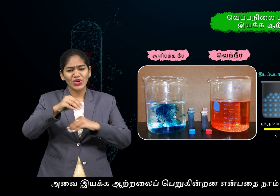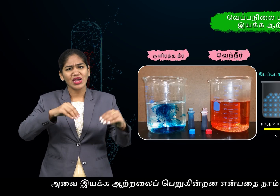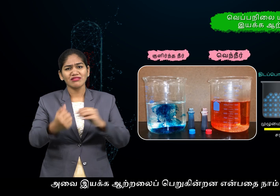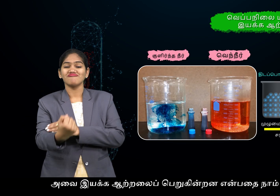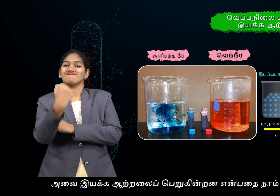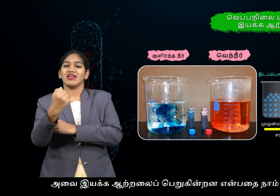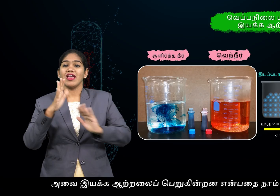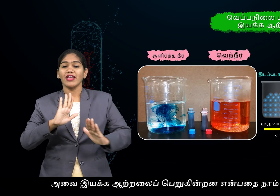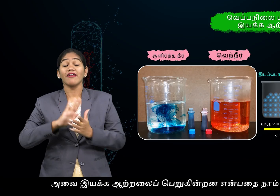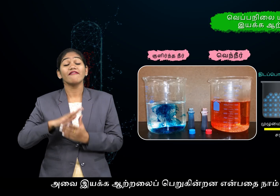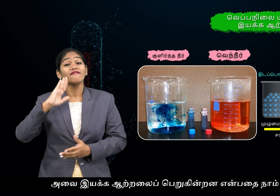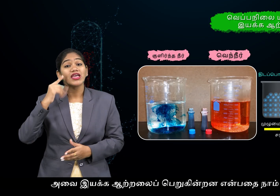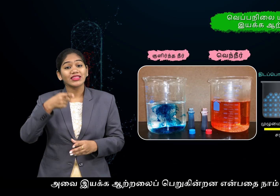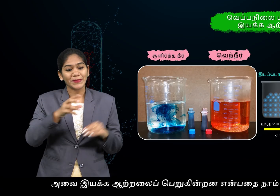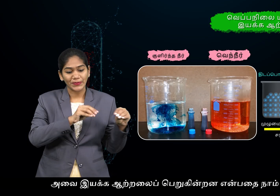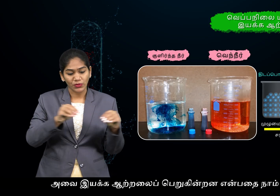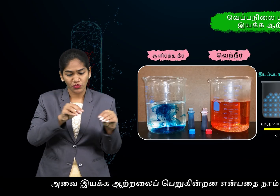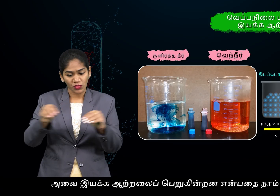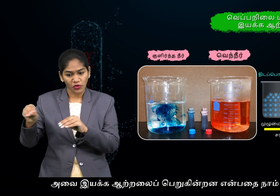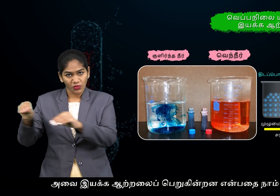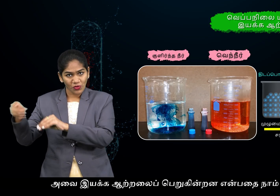அவை இயக்க ஆற்றலை பெறுகின்றன என்பதை நாம் அறிவோம்.